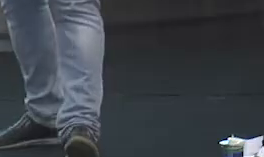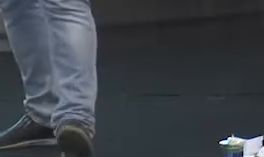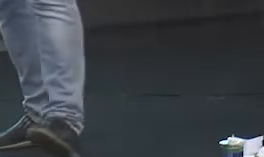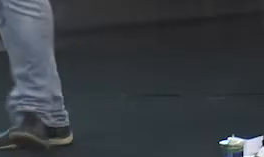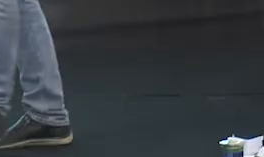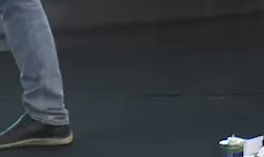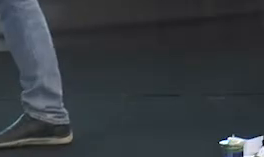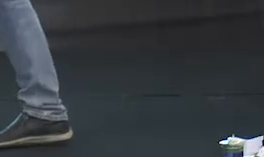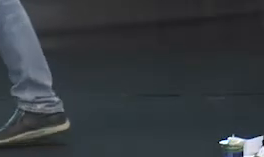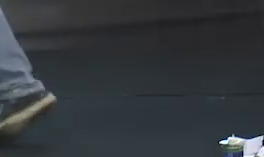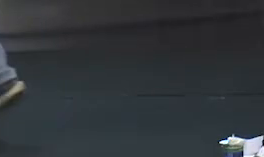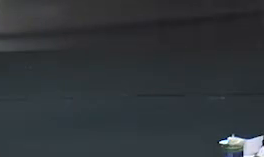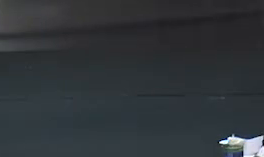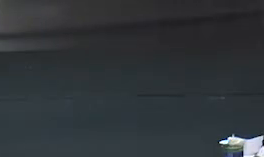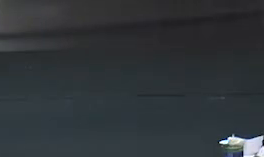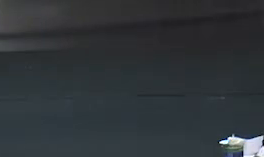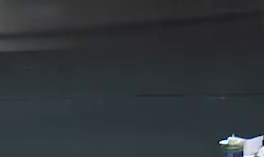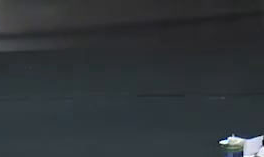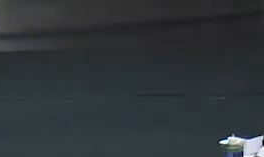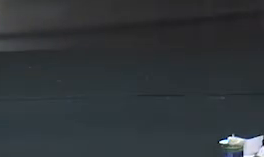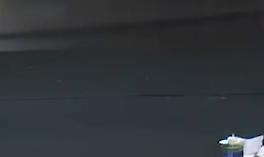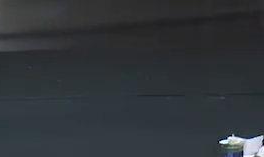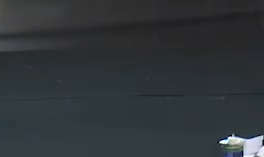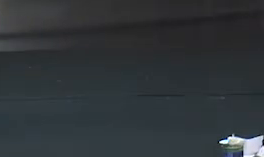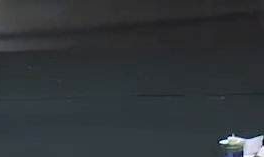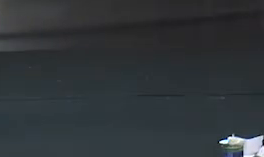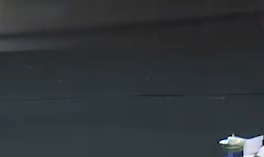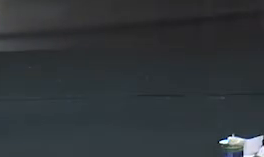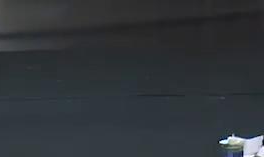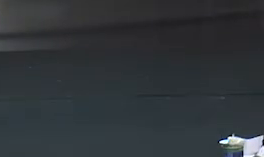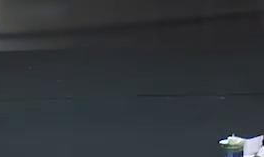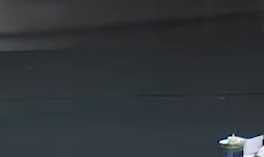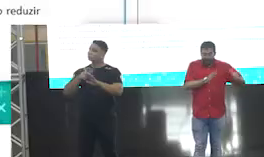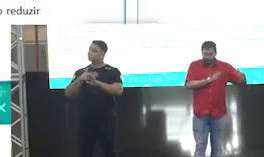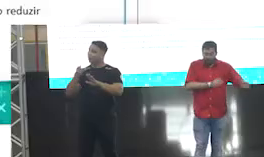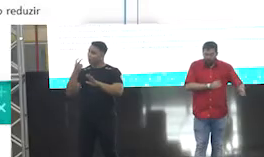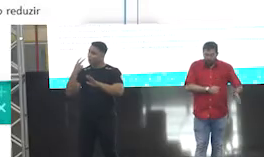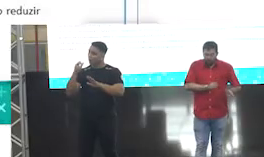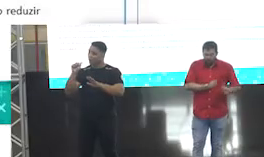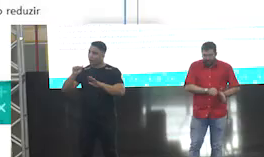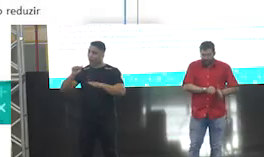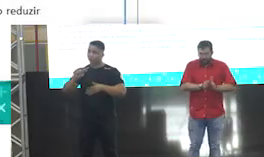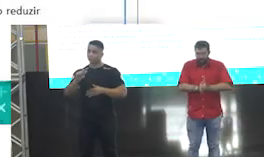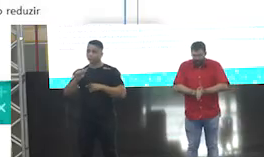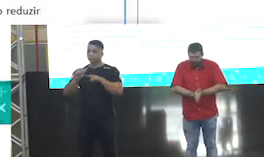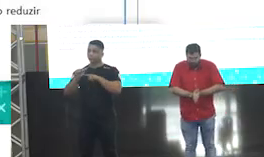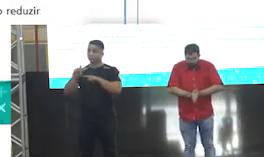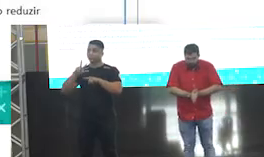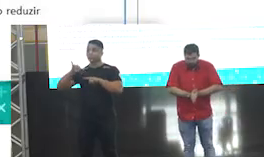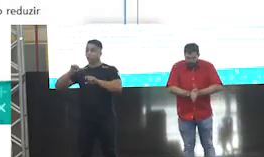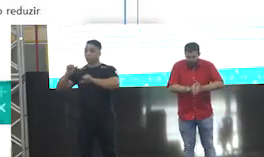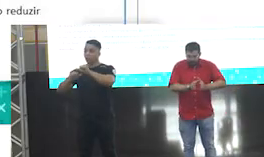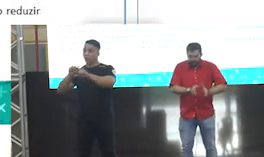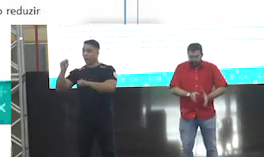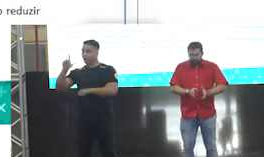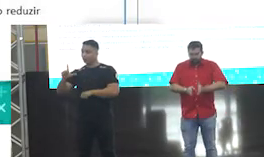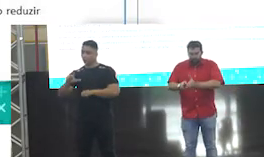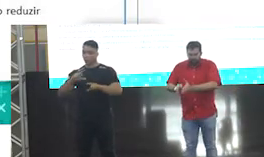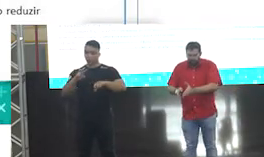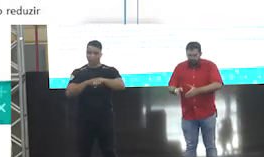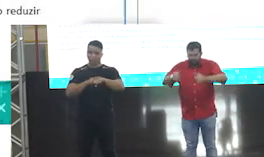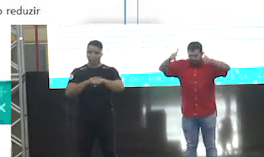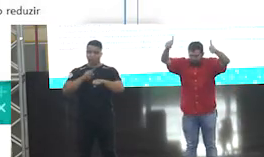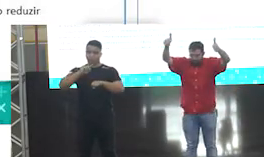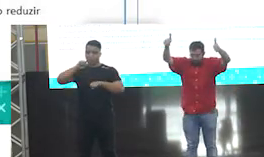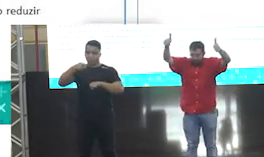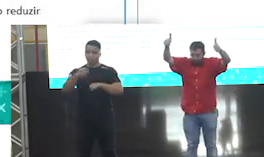itens. Olha o que é que o cara diz no item A. A solução mudará de cor, de azul para verde, em seguida de